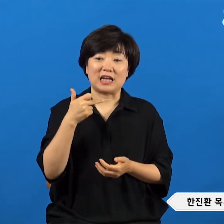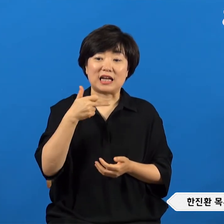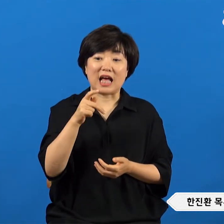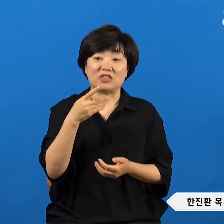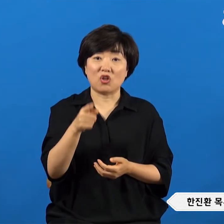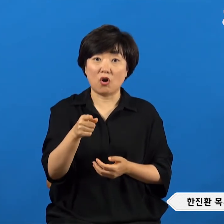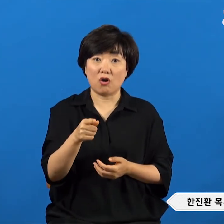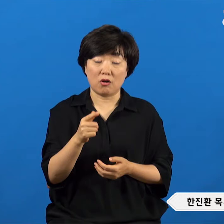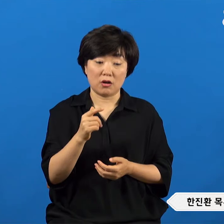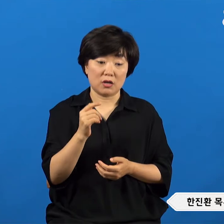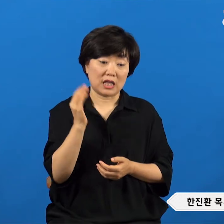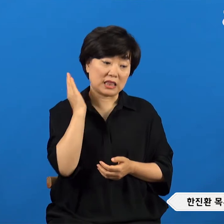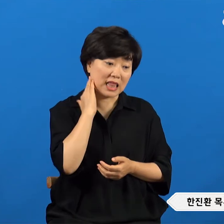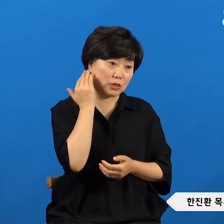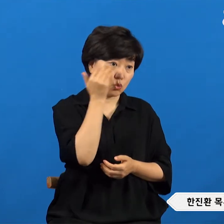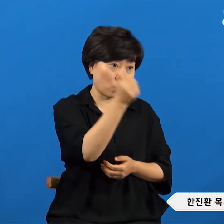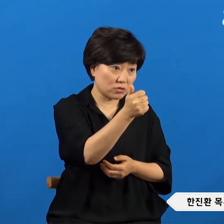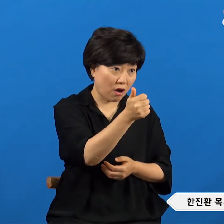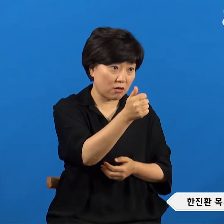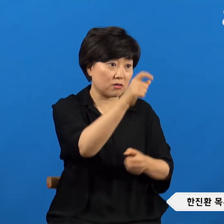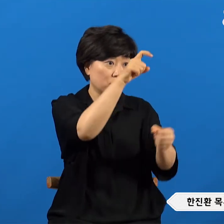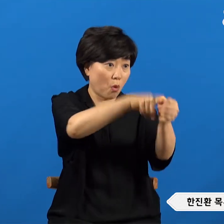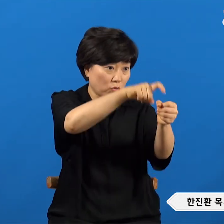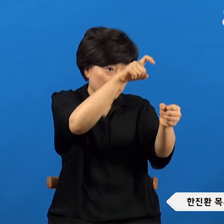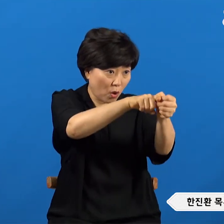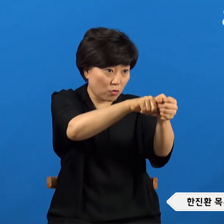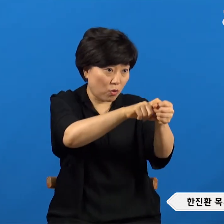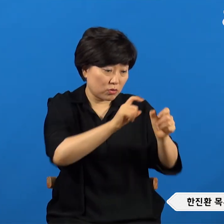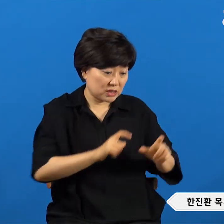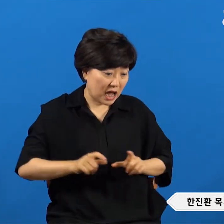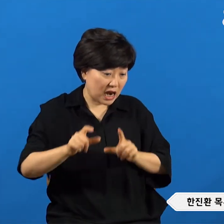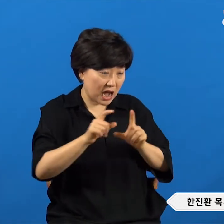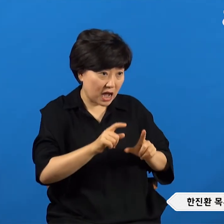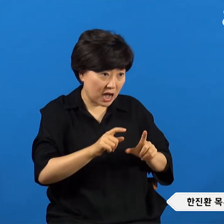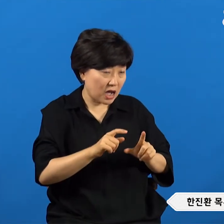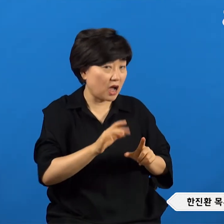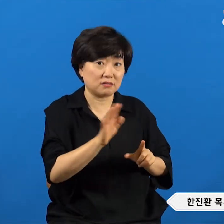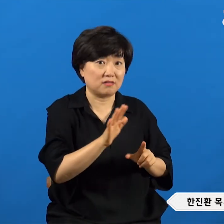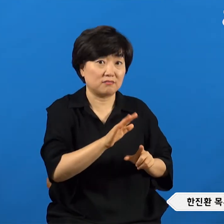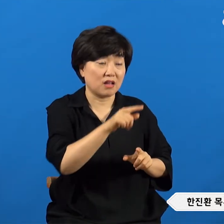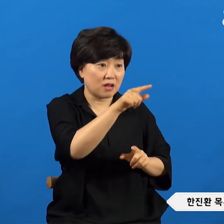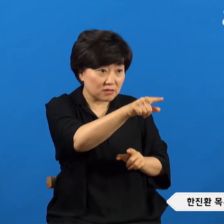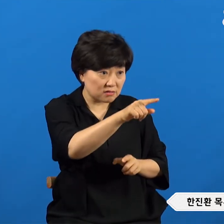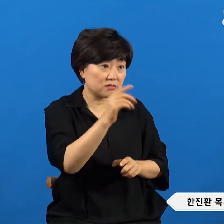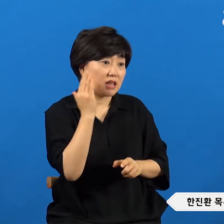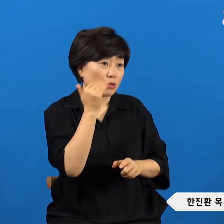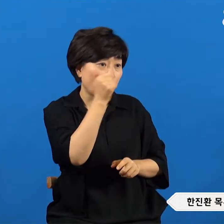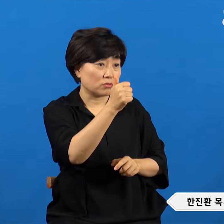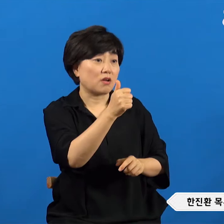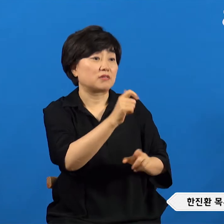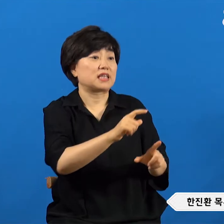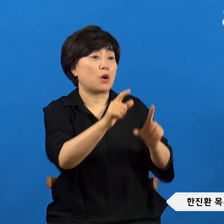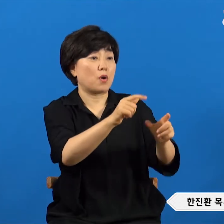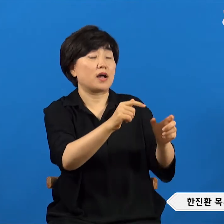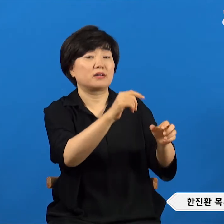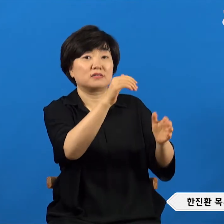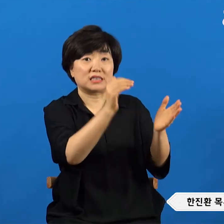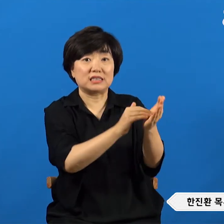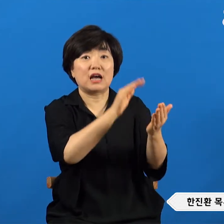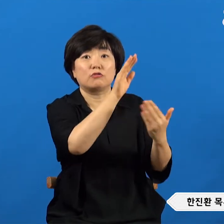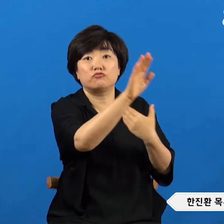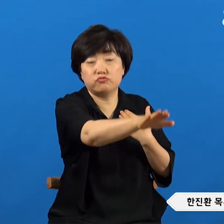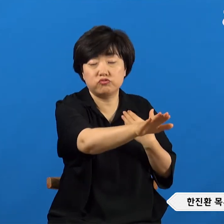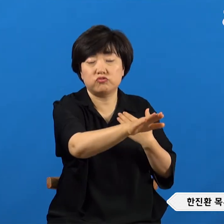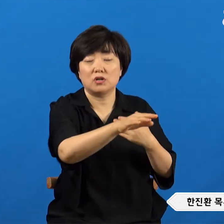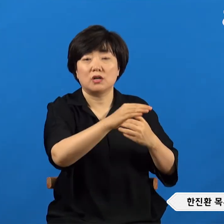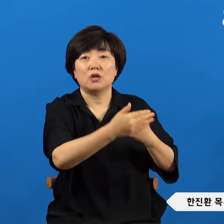카터에게는 백악관이 목표가 아니었다는 말입니다. 그건 디딤돌에 불과했습니다. 다른 모든